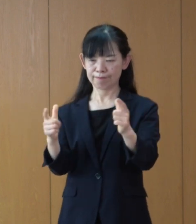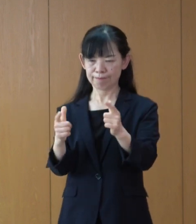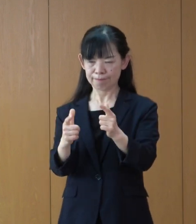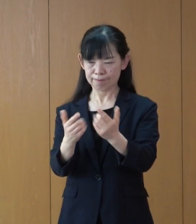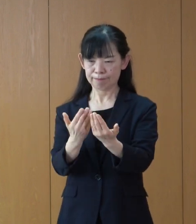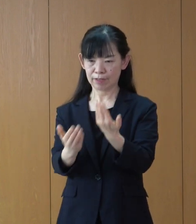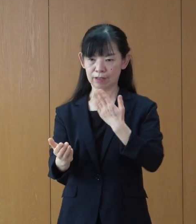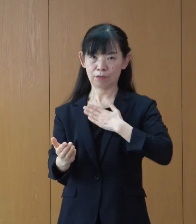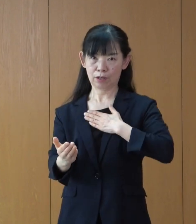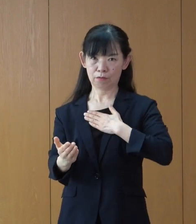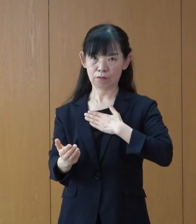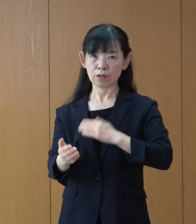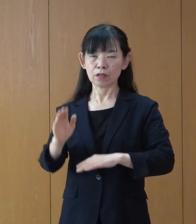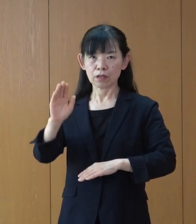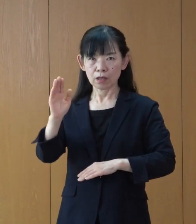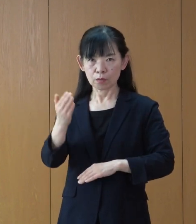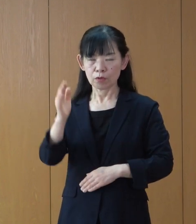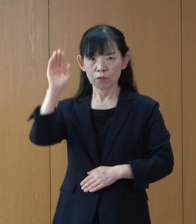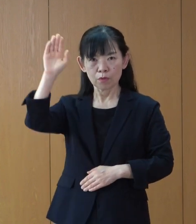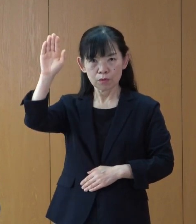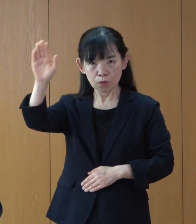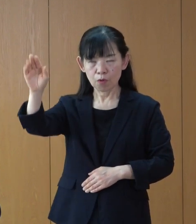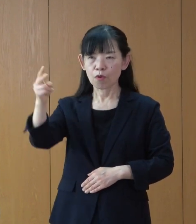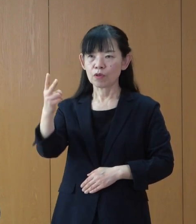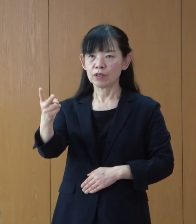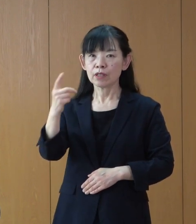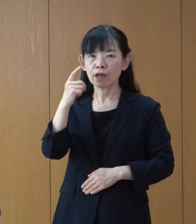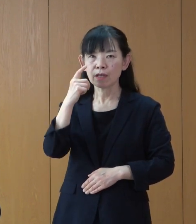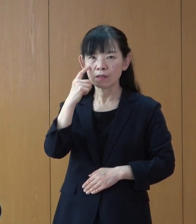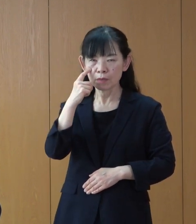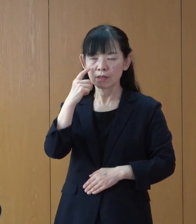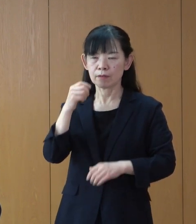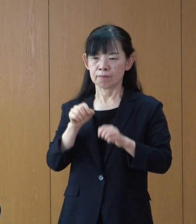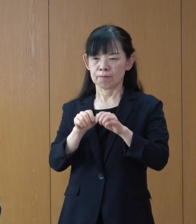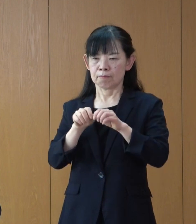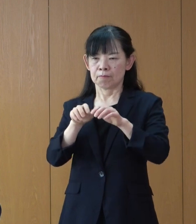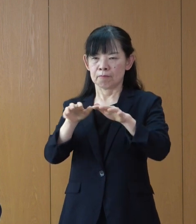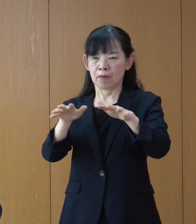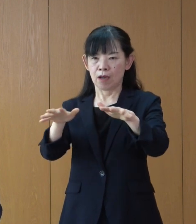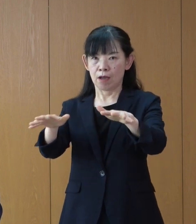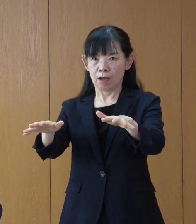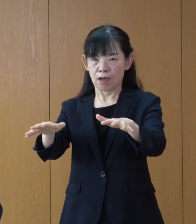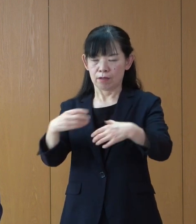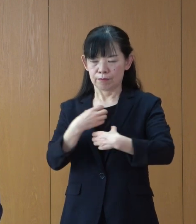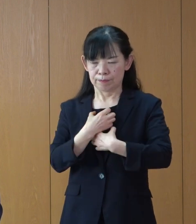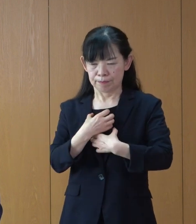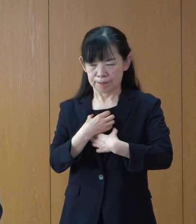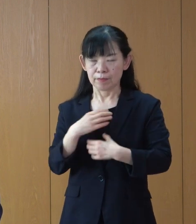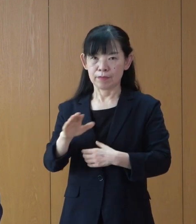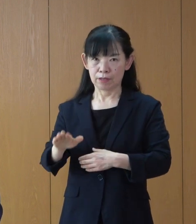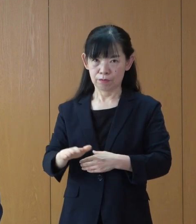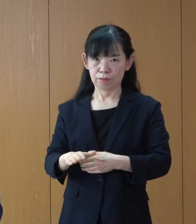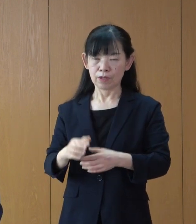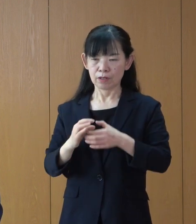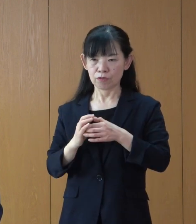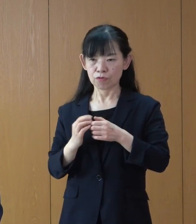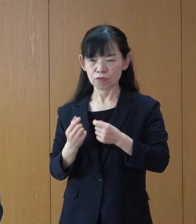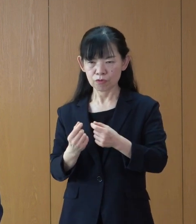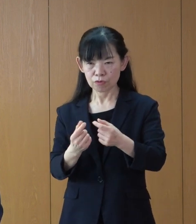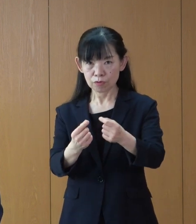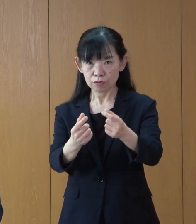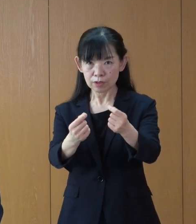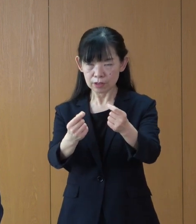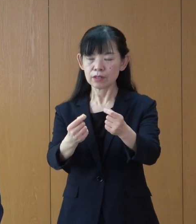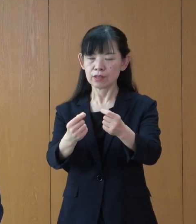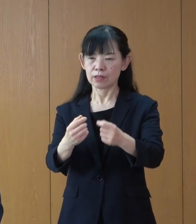ります。しかし今後感染拡大の第2波の恐れもあります。引き続き気を緩め